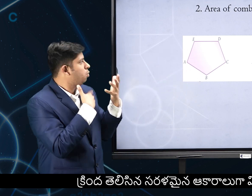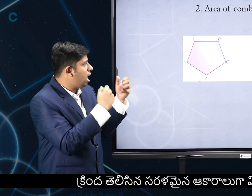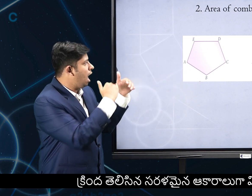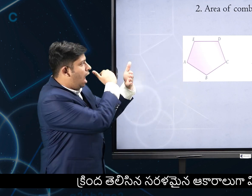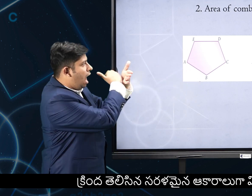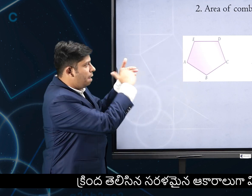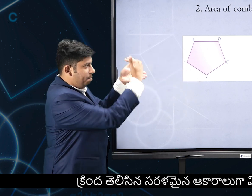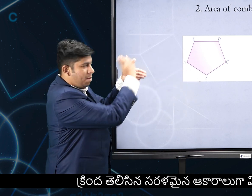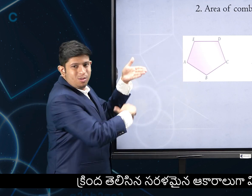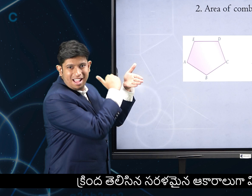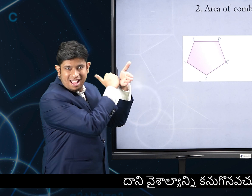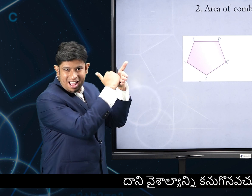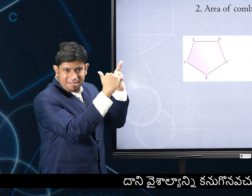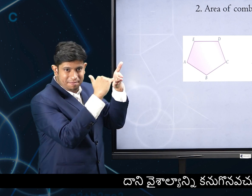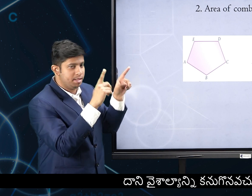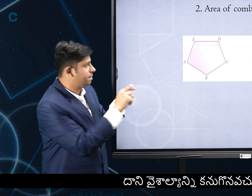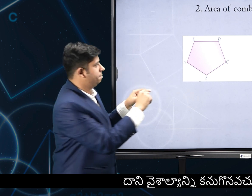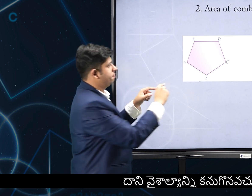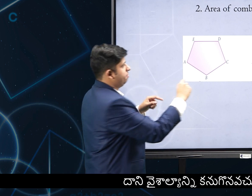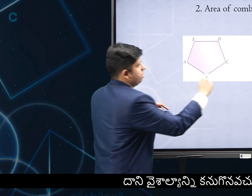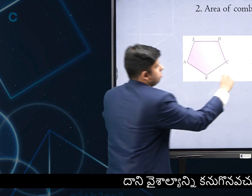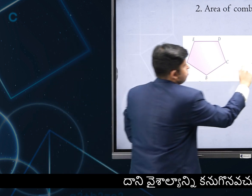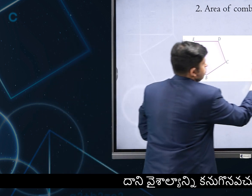ఆకారాలుగా విభజించబడి దాని వైశాల్యాన్ని కనుగొనవచ్చు.